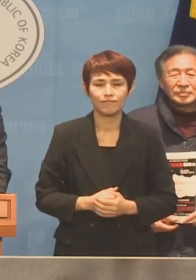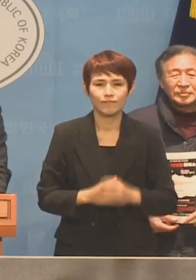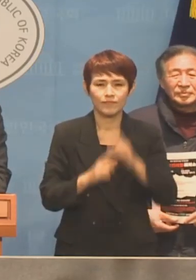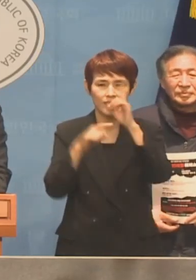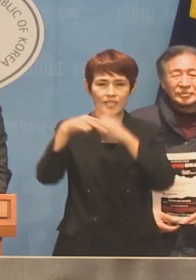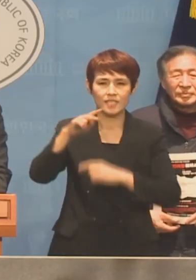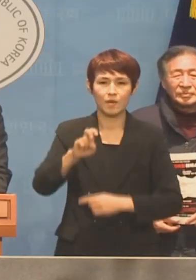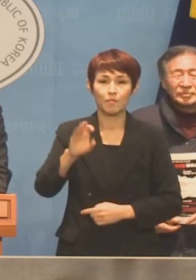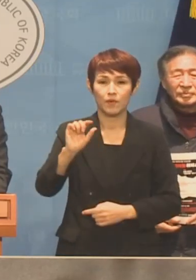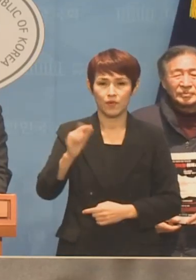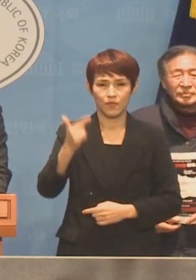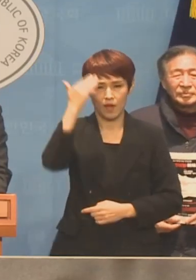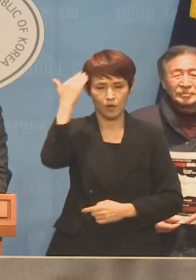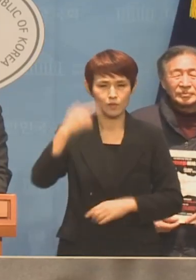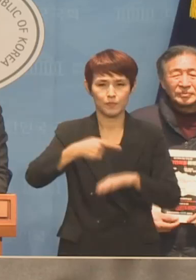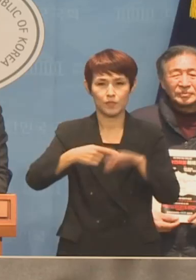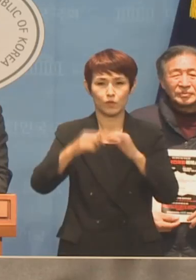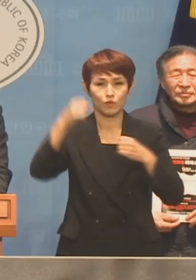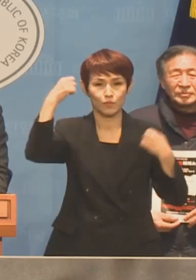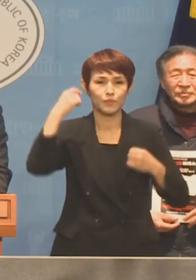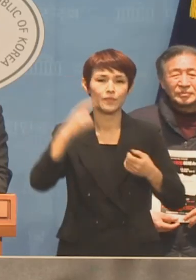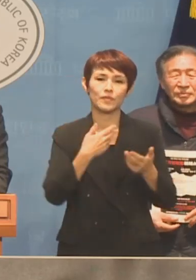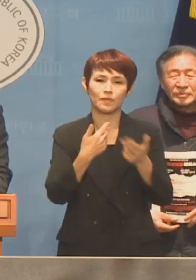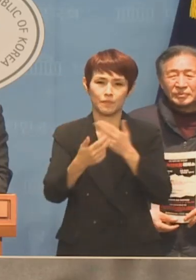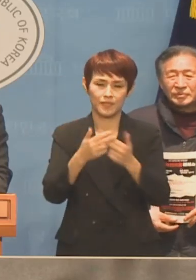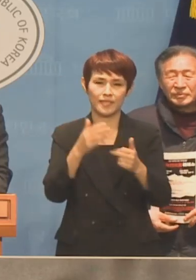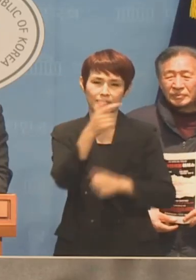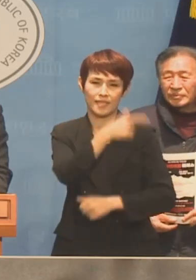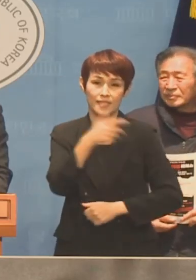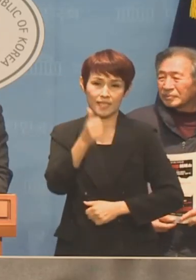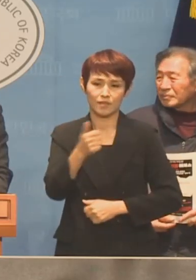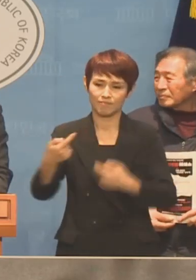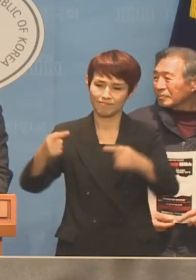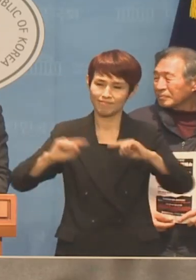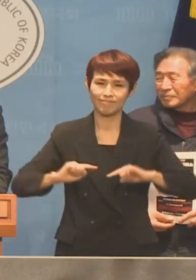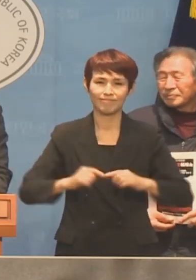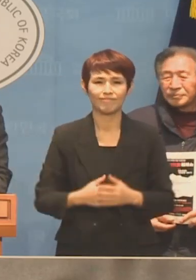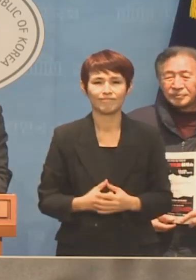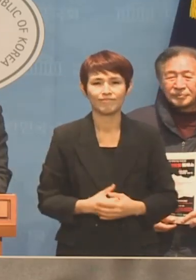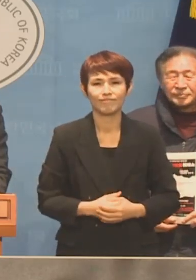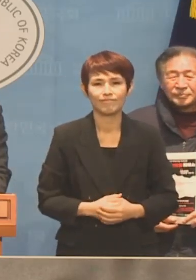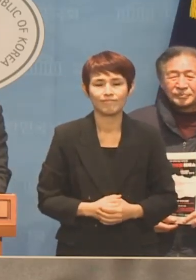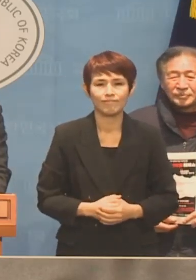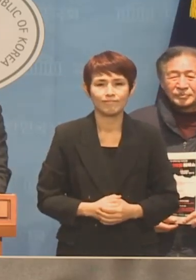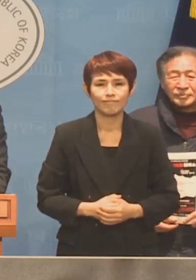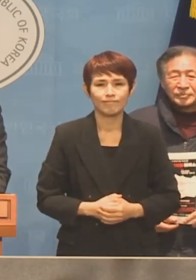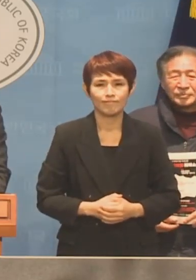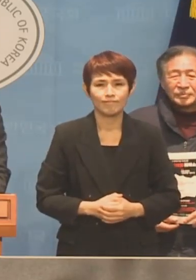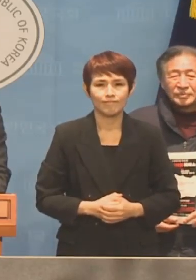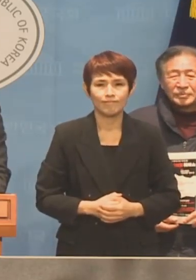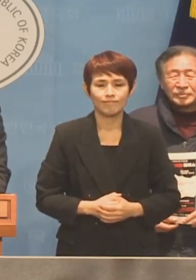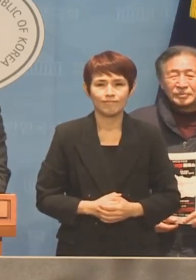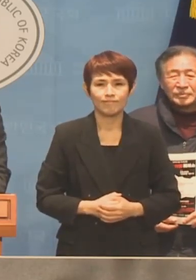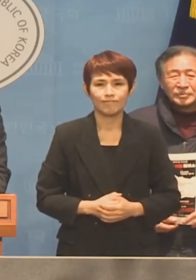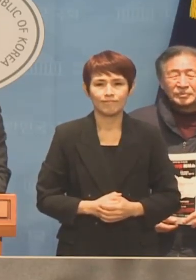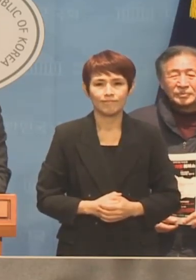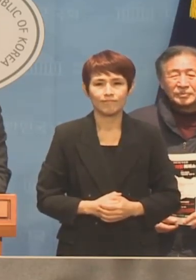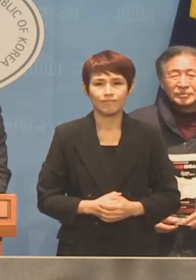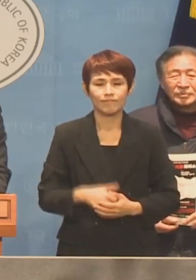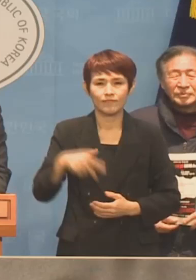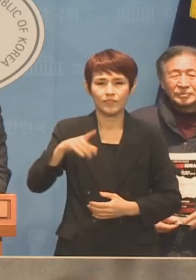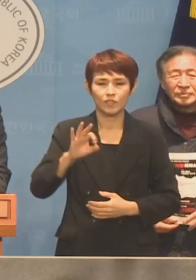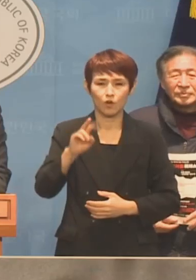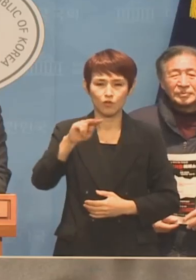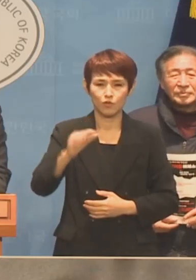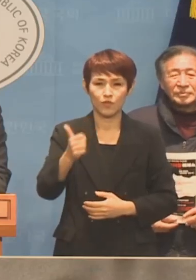이삼원 한국민족춤협회 이사장님께서 함께해 주셨습니다. 이후 기자회견은 정윤희